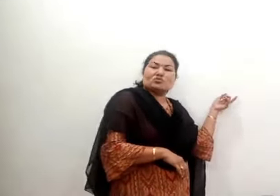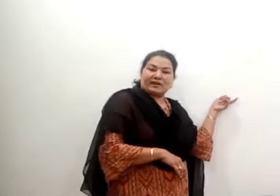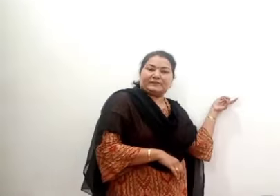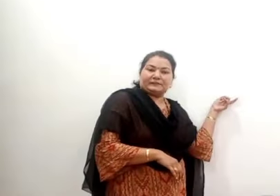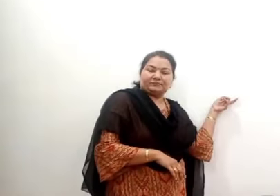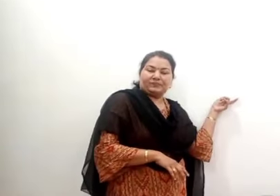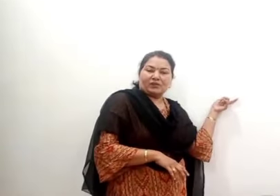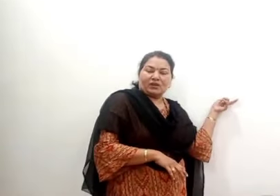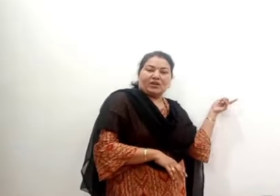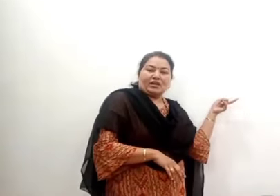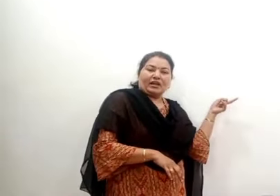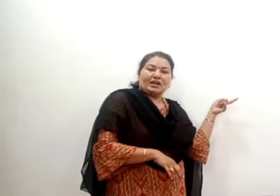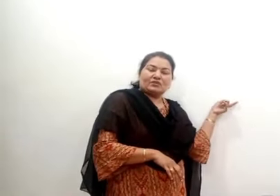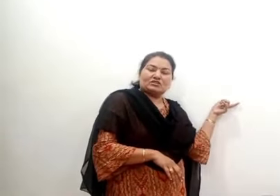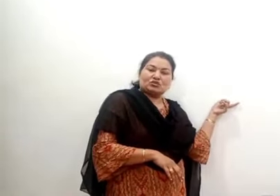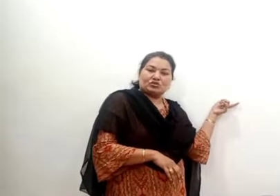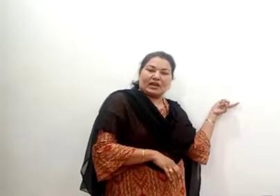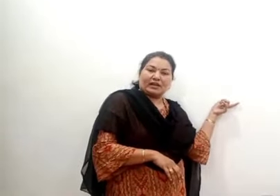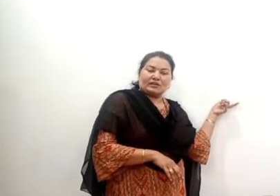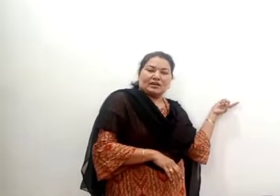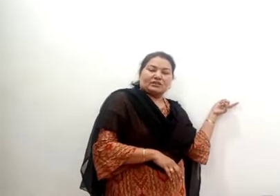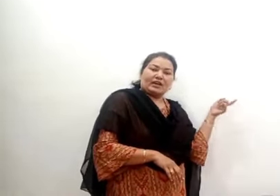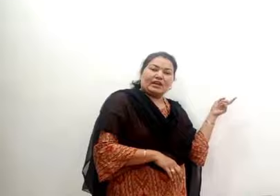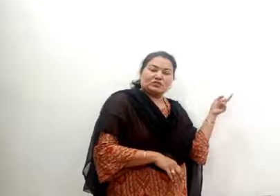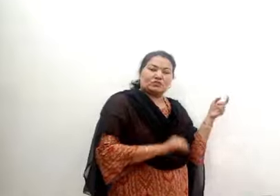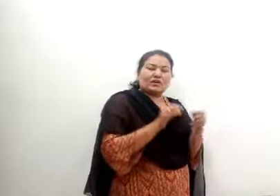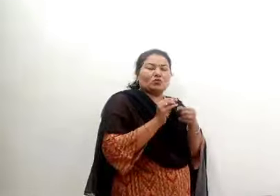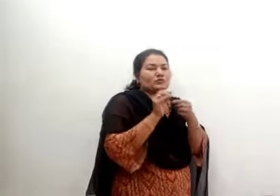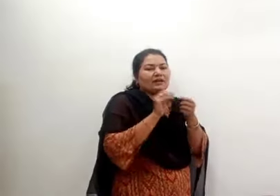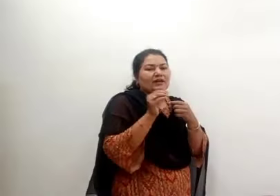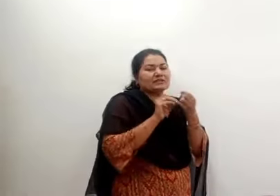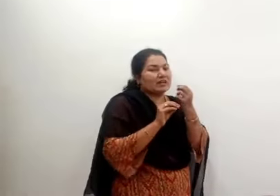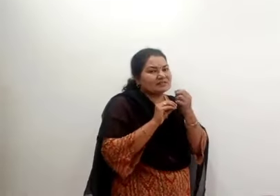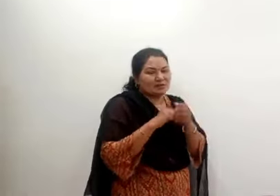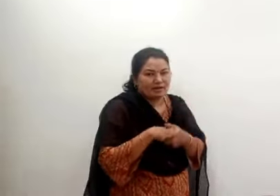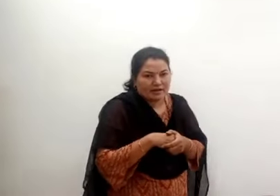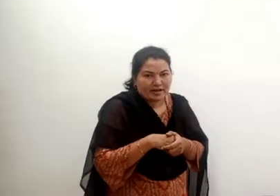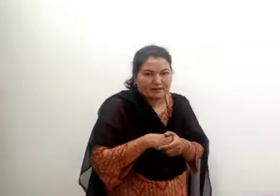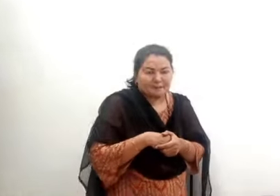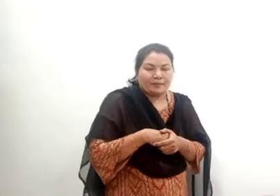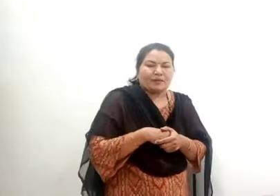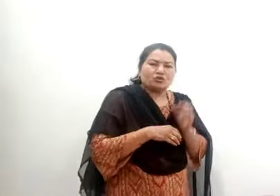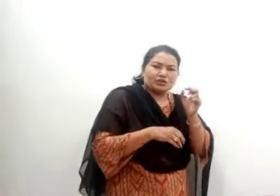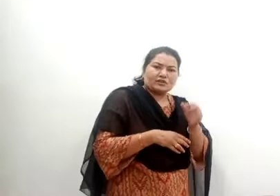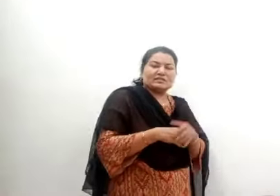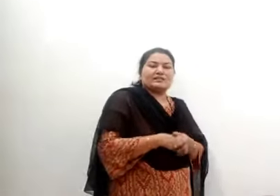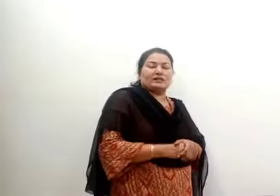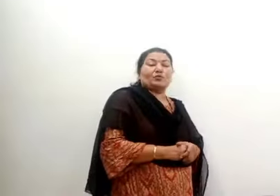आहे, हे नर्वस टिश्यू जे आहेत तर हे सुद्धा खूप साऱ्या सेल्सनी बनलेले आहेत, छोटे छोटे सेल्सनी. मग